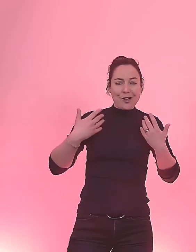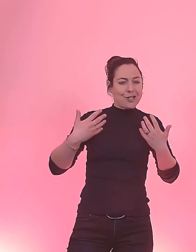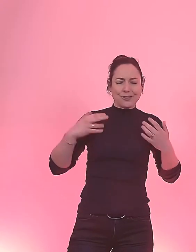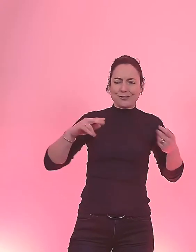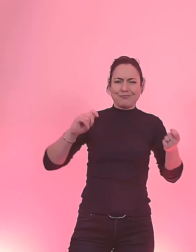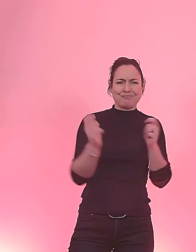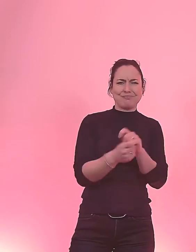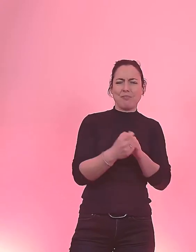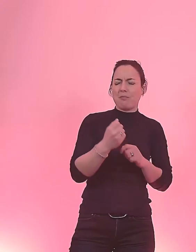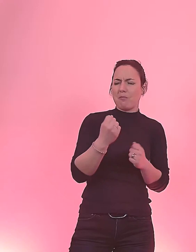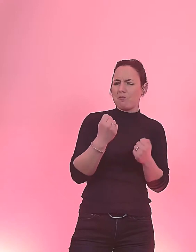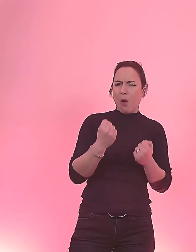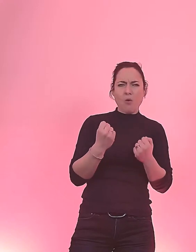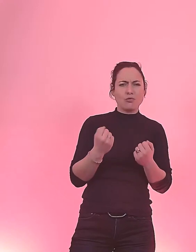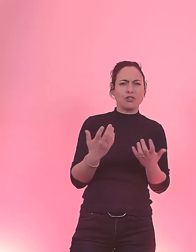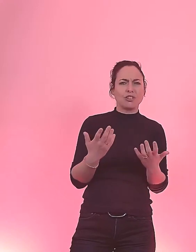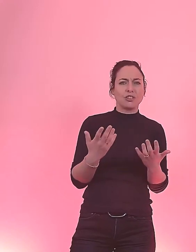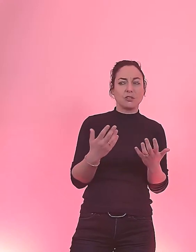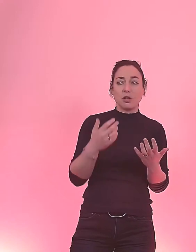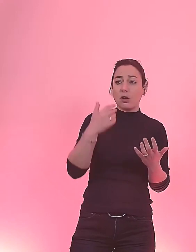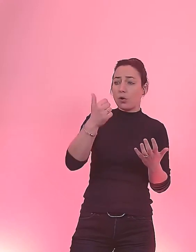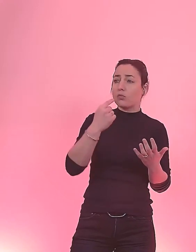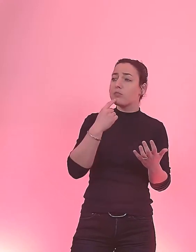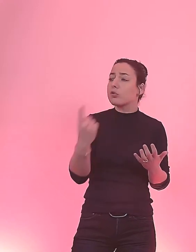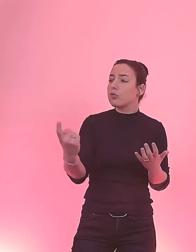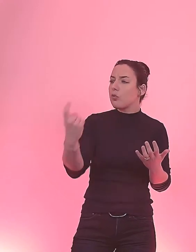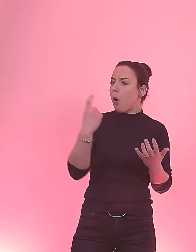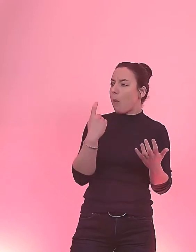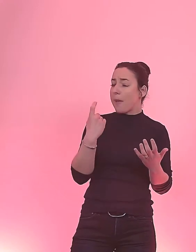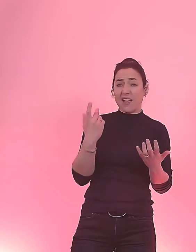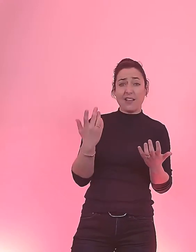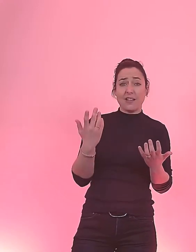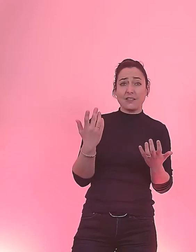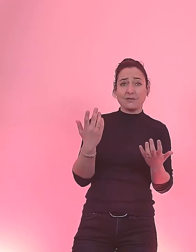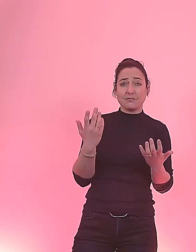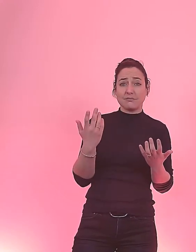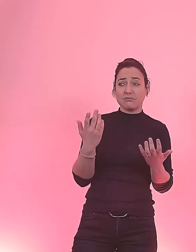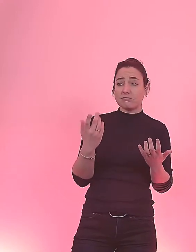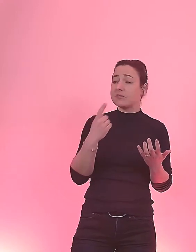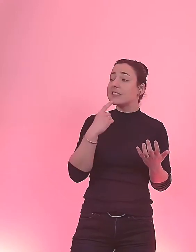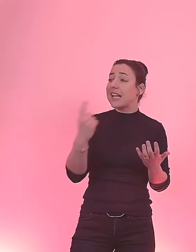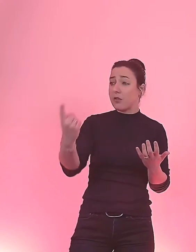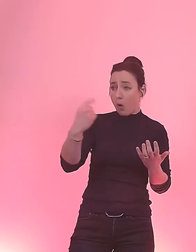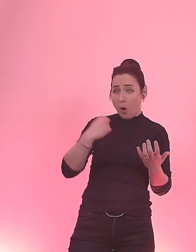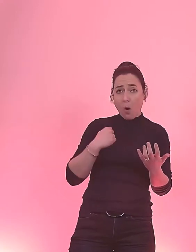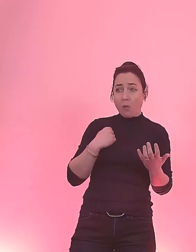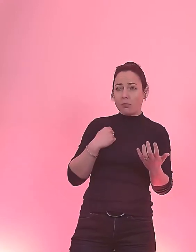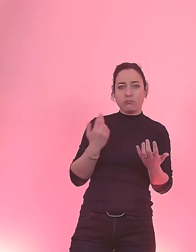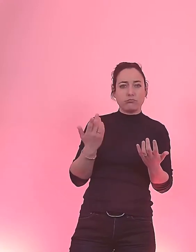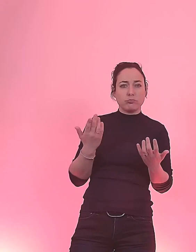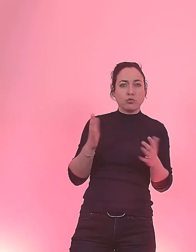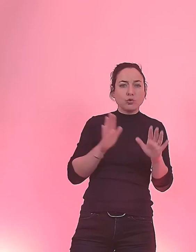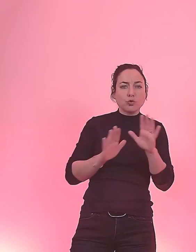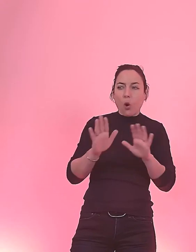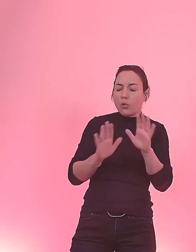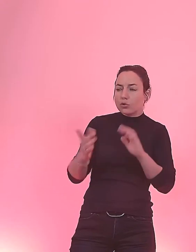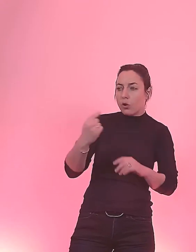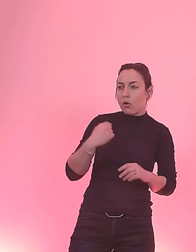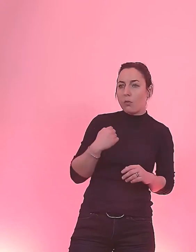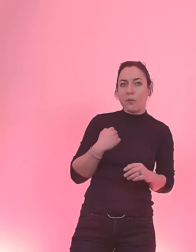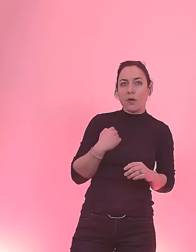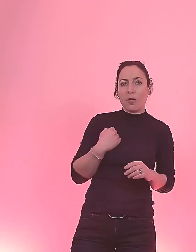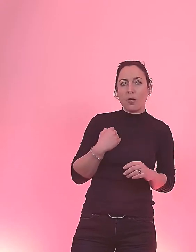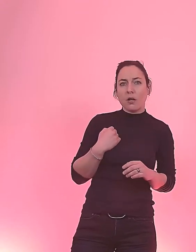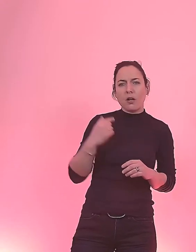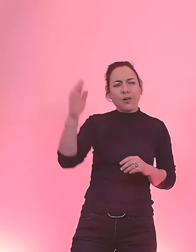boze kan worden dat een goed bedoelde opmerking die iemand zie je verteld om je te troosten god kan je wat